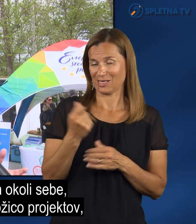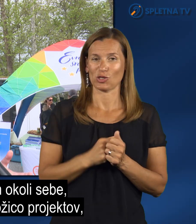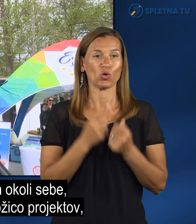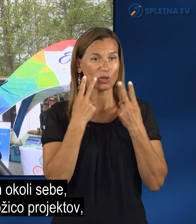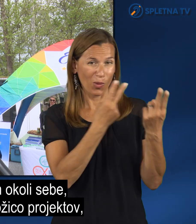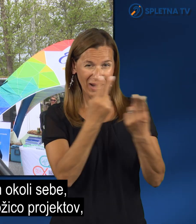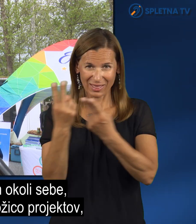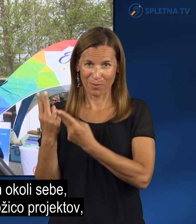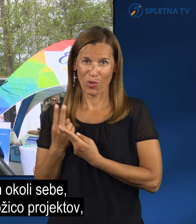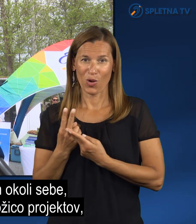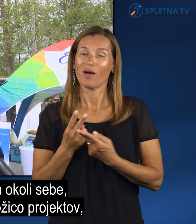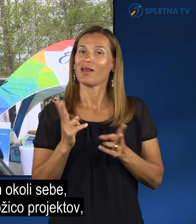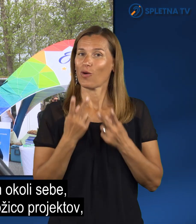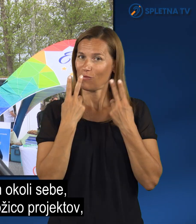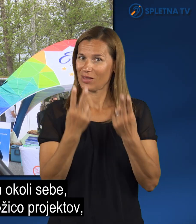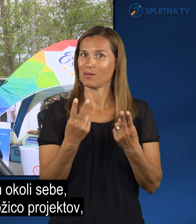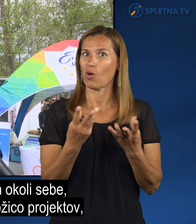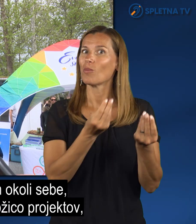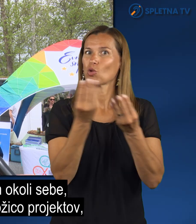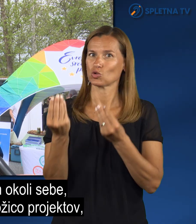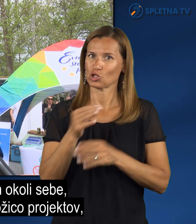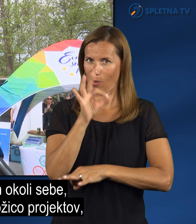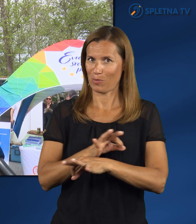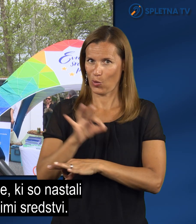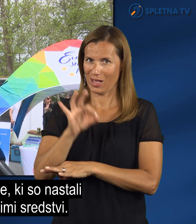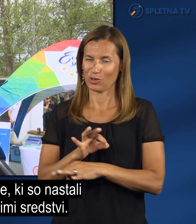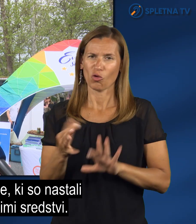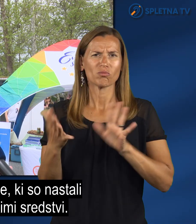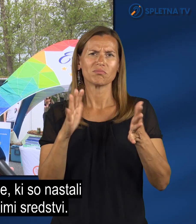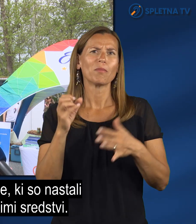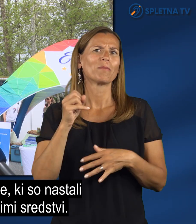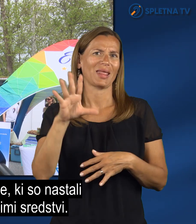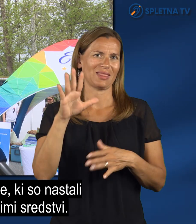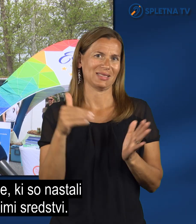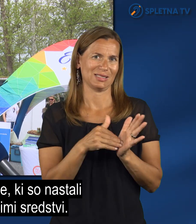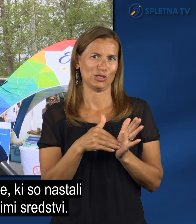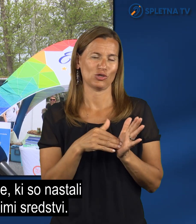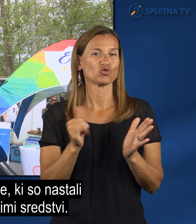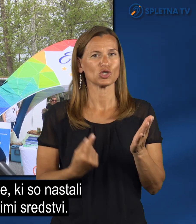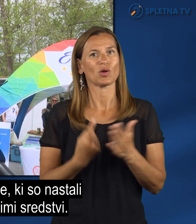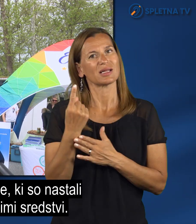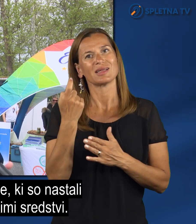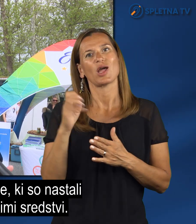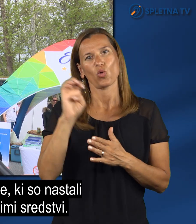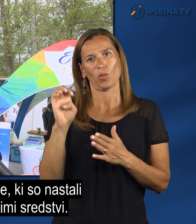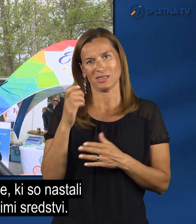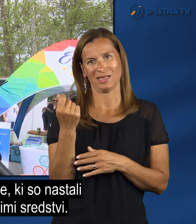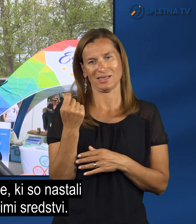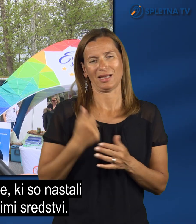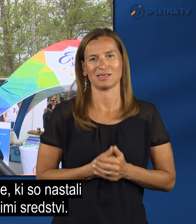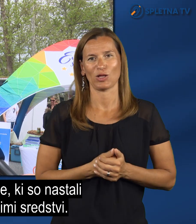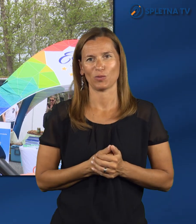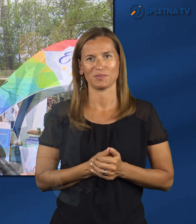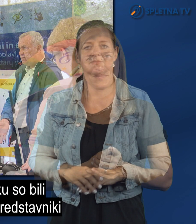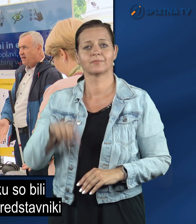In če se ozremo okoli sebe, lahko vidimo množico projektov, okoli 15 tisoč jih je, ki so nastali prav iz evropskih